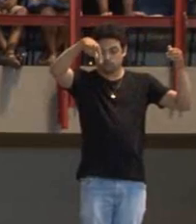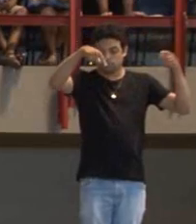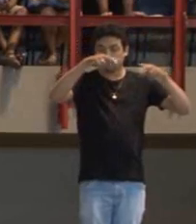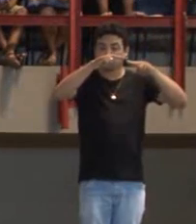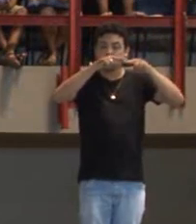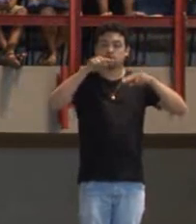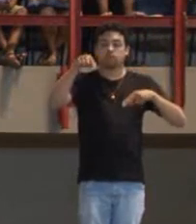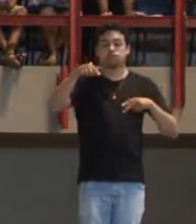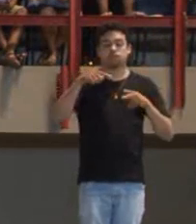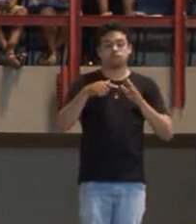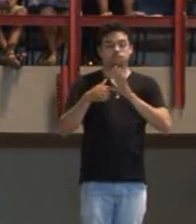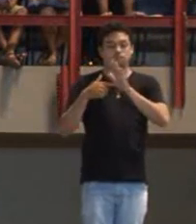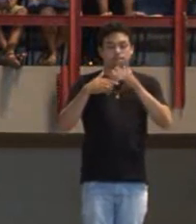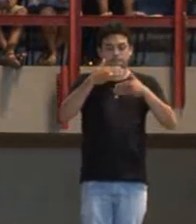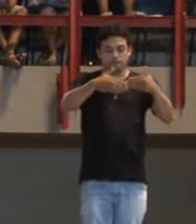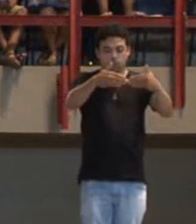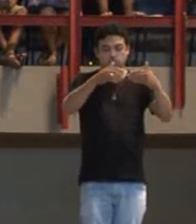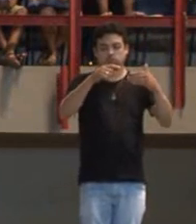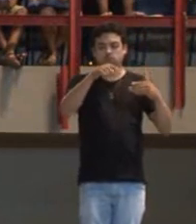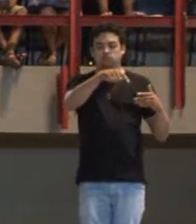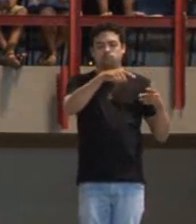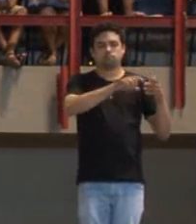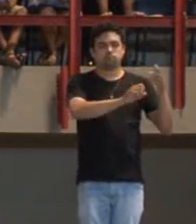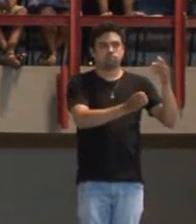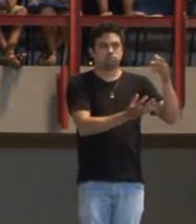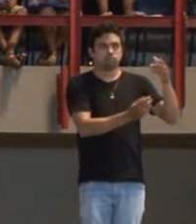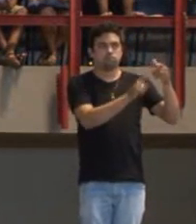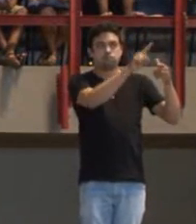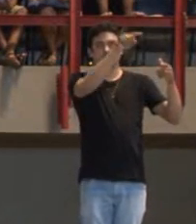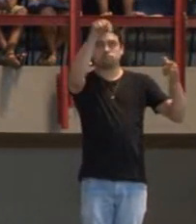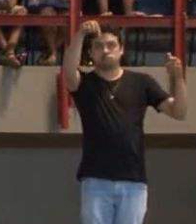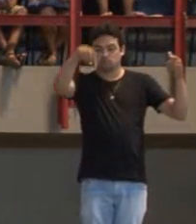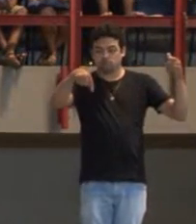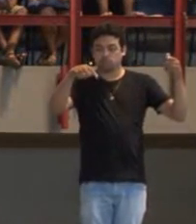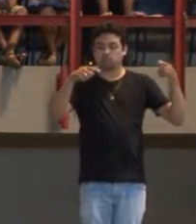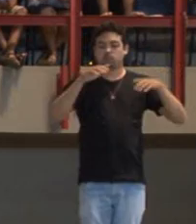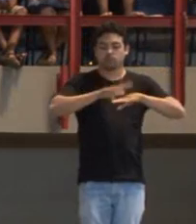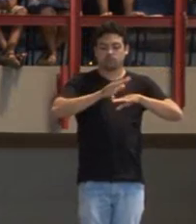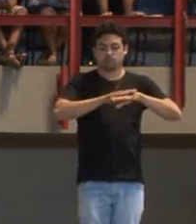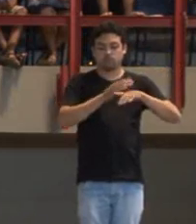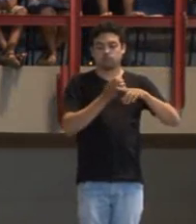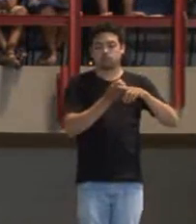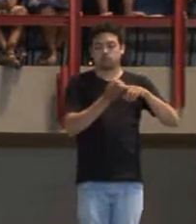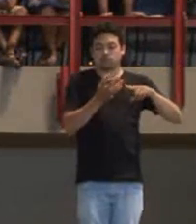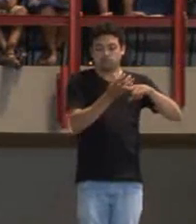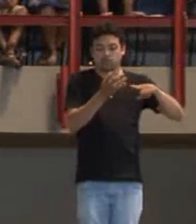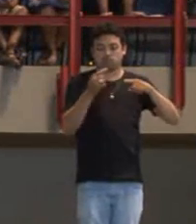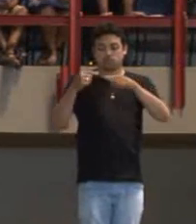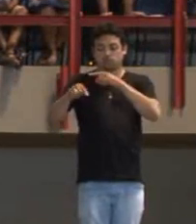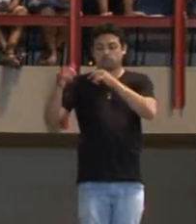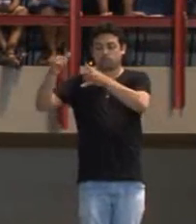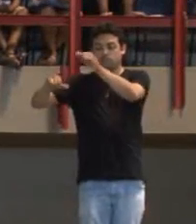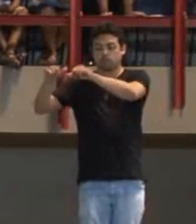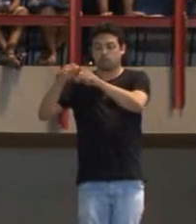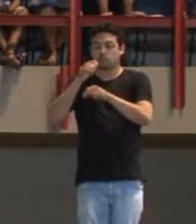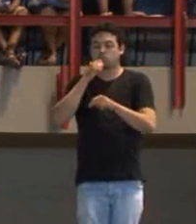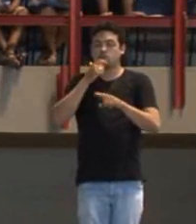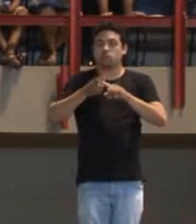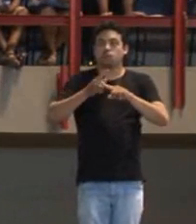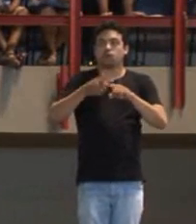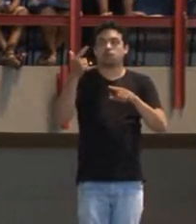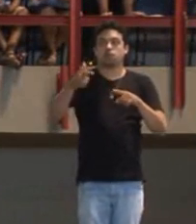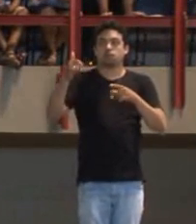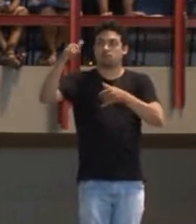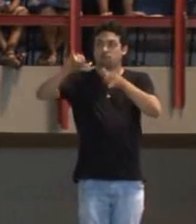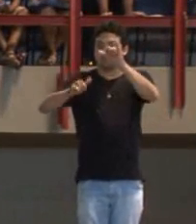Esse processo de destilação fracionada é um processo físico, não é um processo químico. Não tem